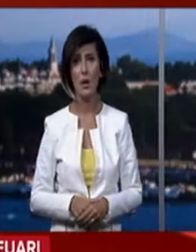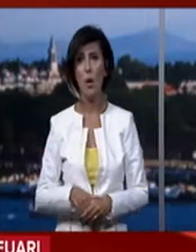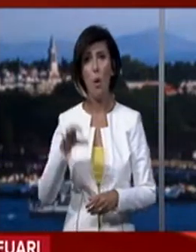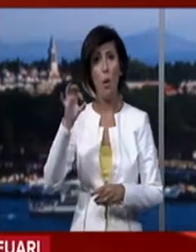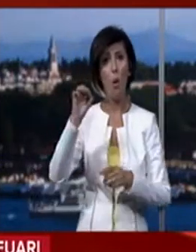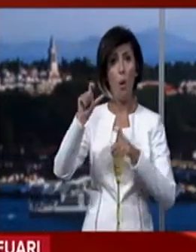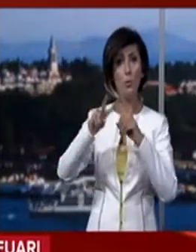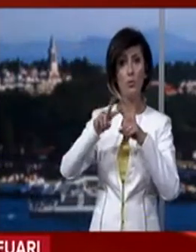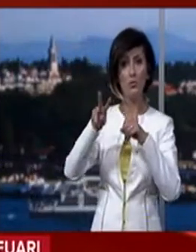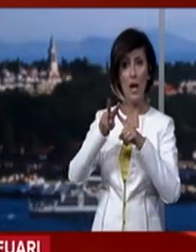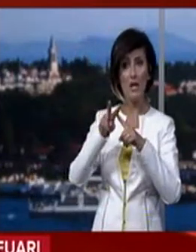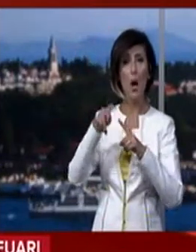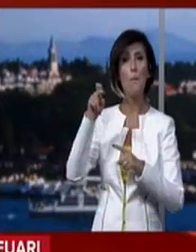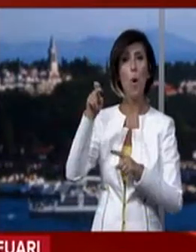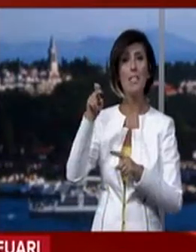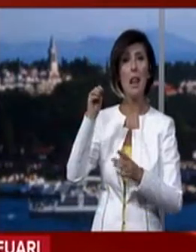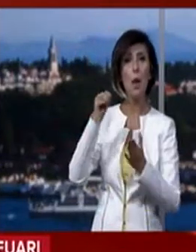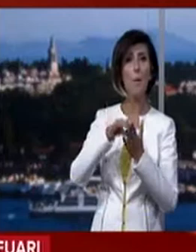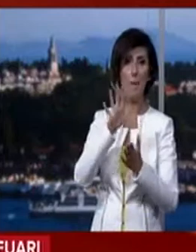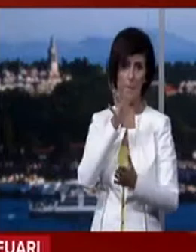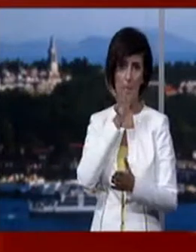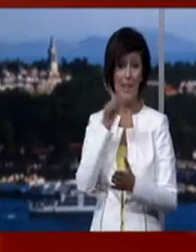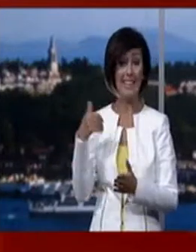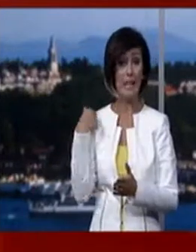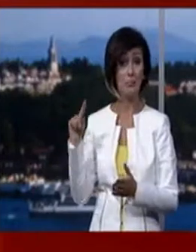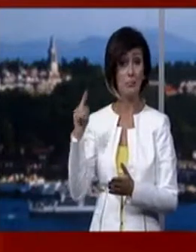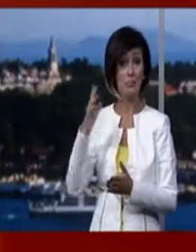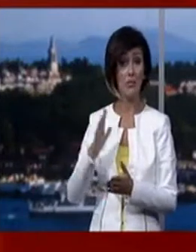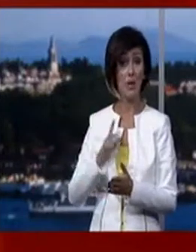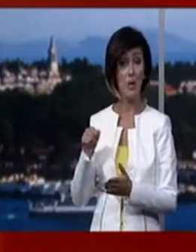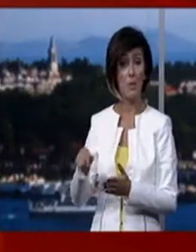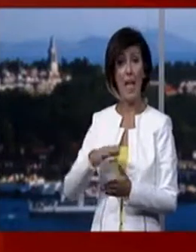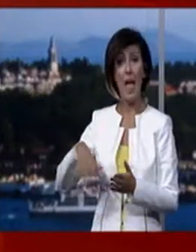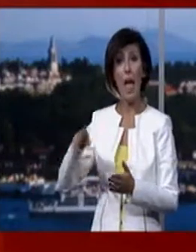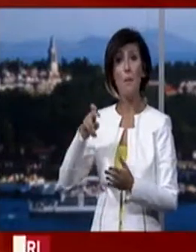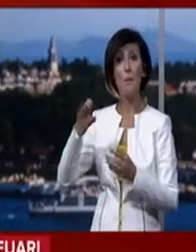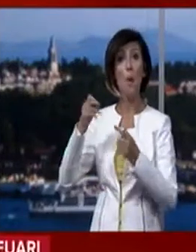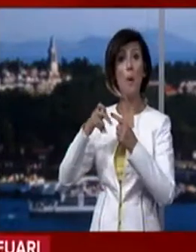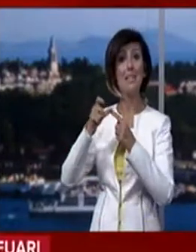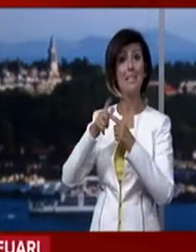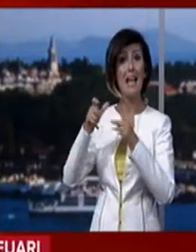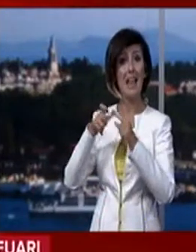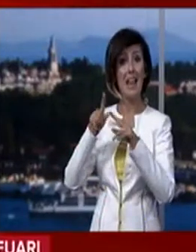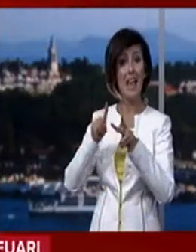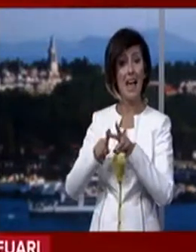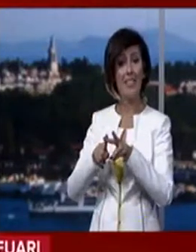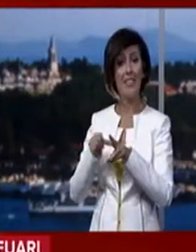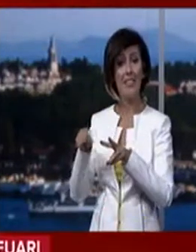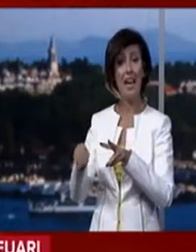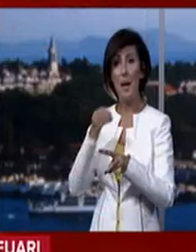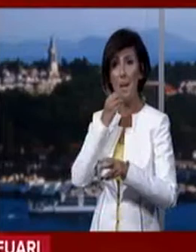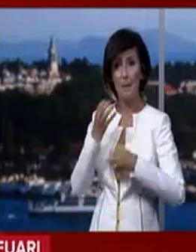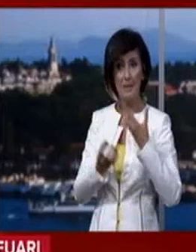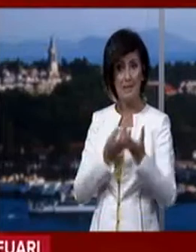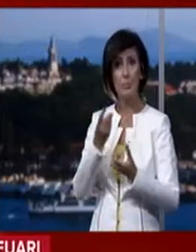Ocakta porselen olmaz diyebiliyoruz ama yeni bir teknoloji var burada. Bunların hepsi porselen tencere. İçinde de böyle pişmiş güzel